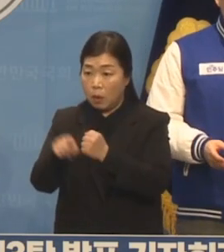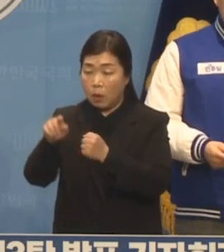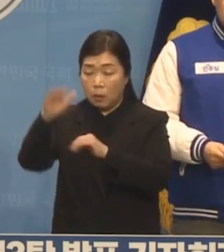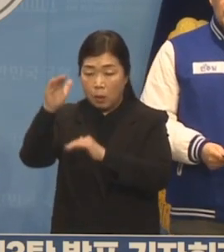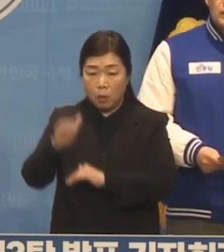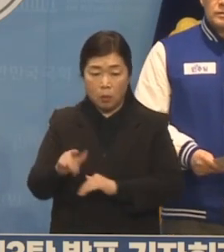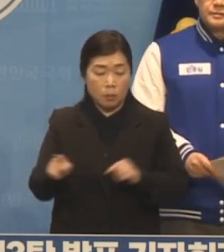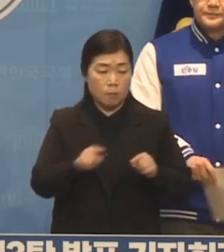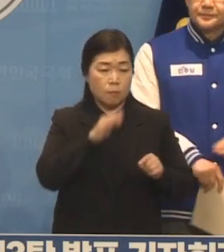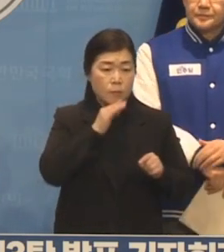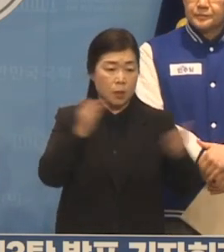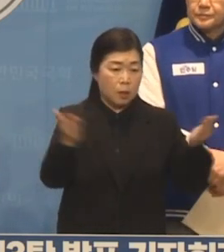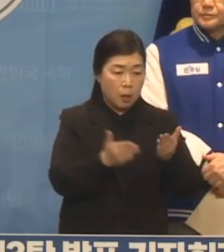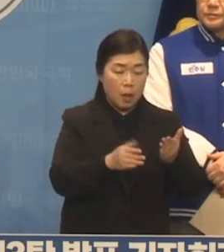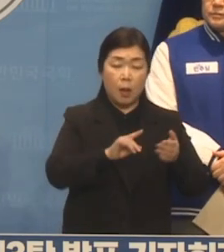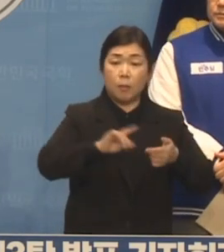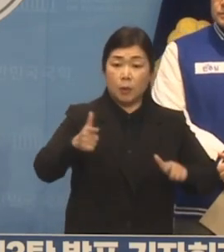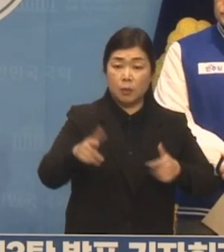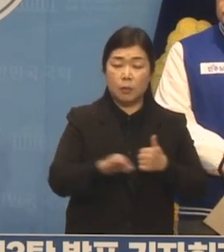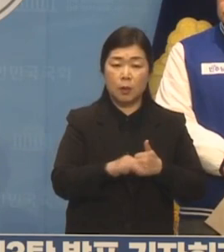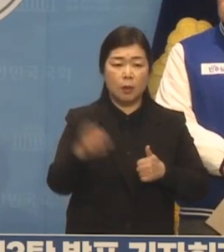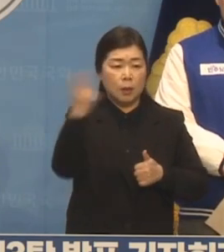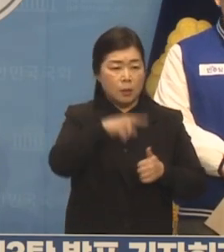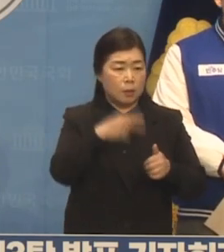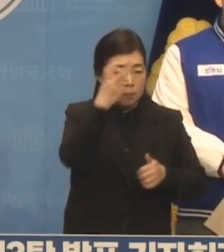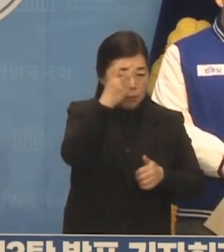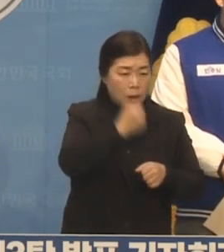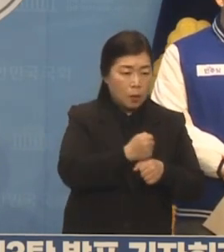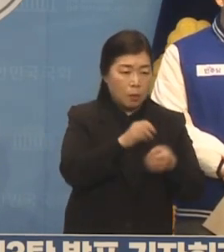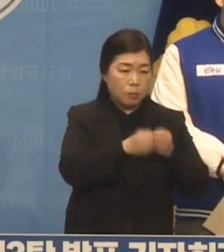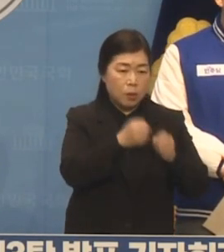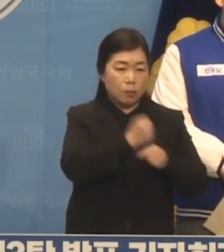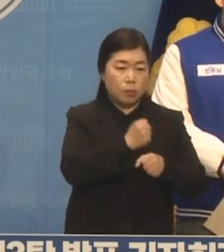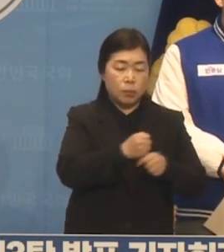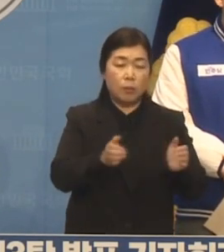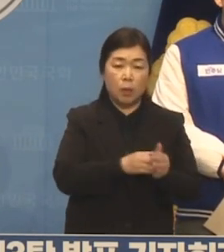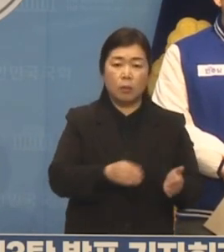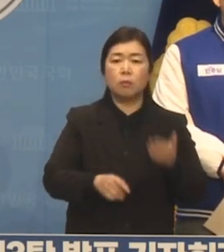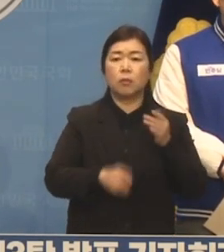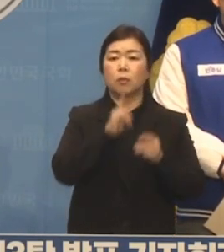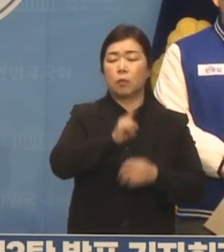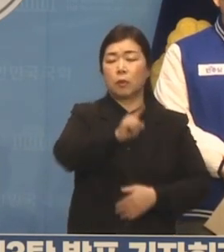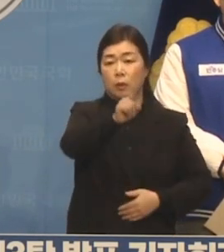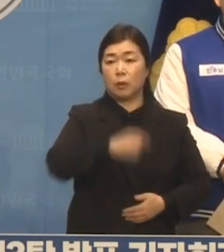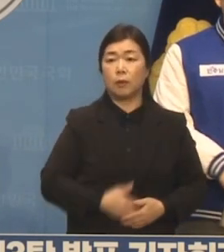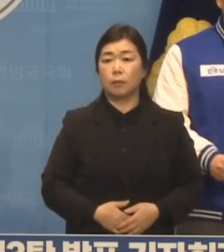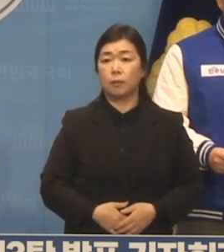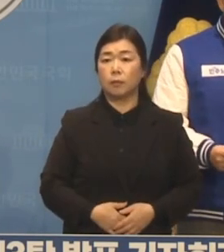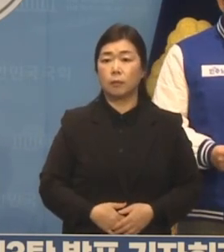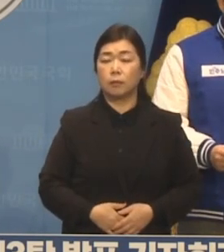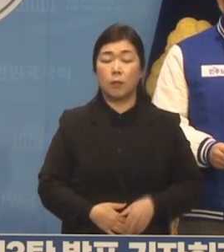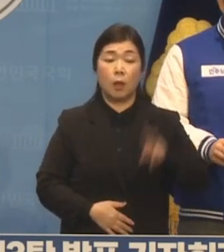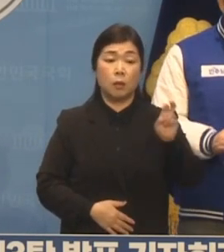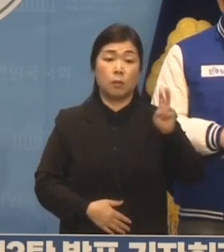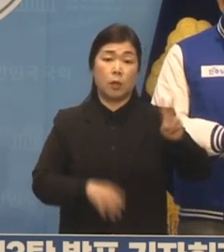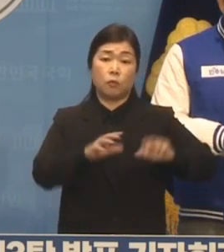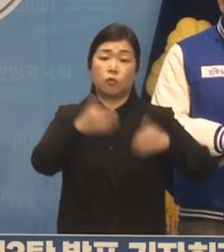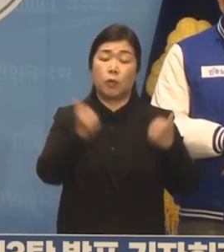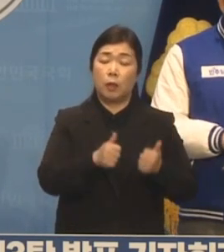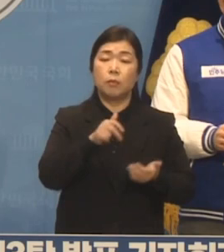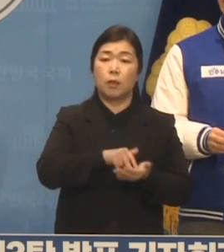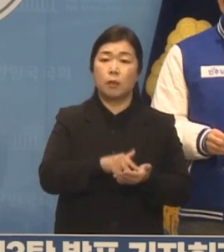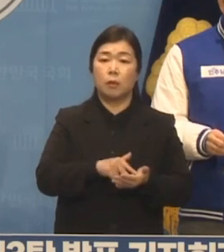이에 22대 국회에서는 수사하는 경찰과 기소와 공소유지를